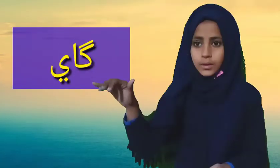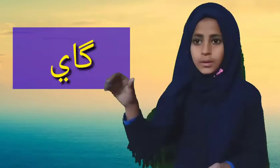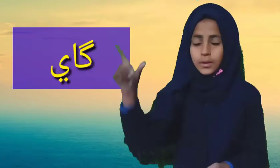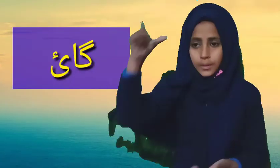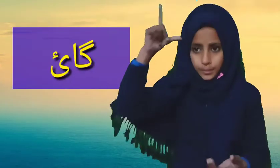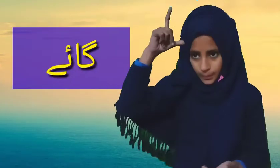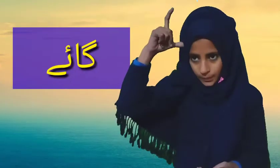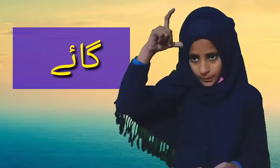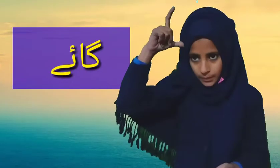गाय,